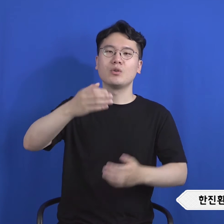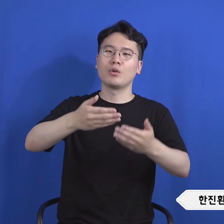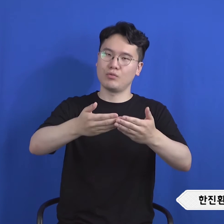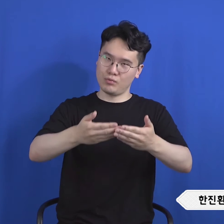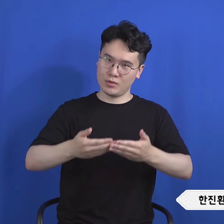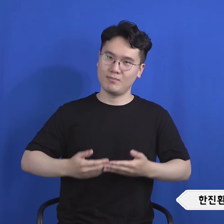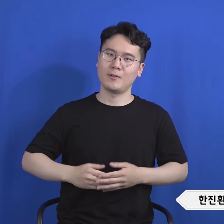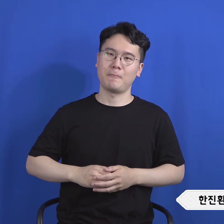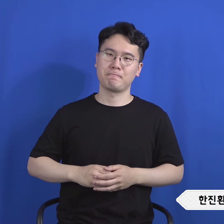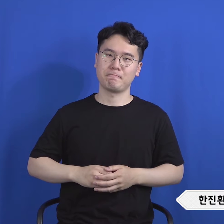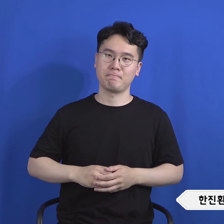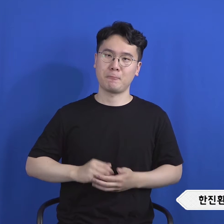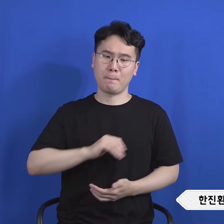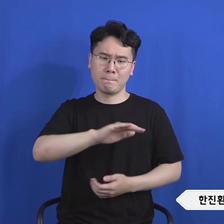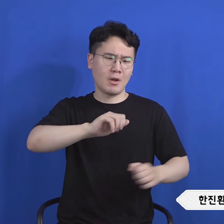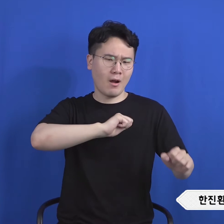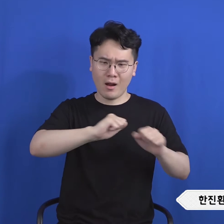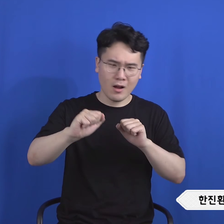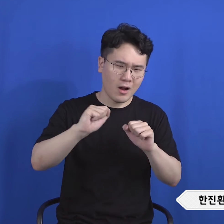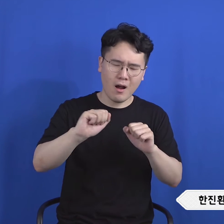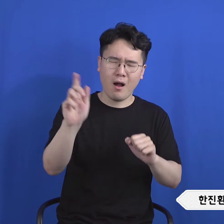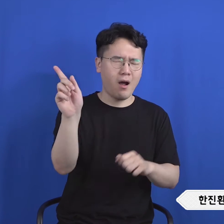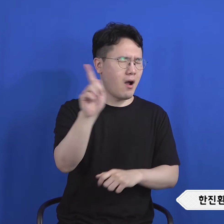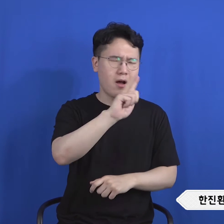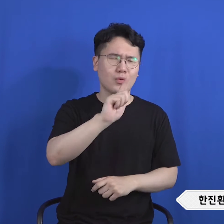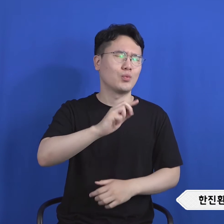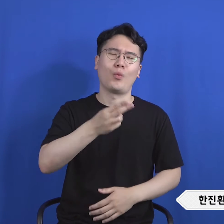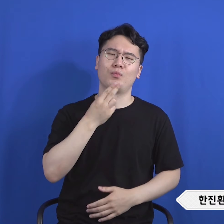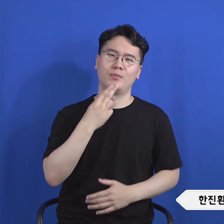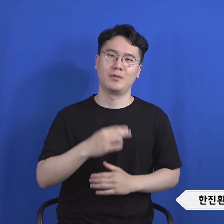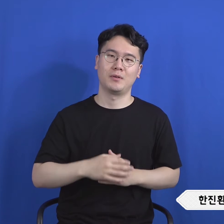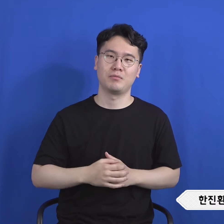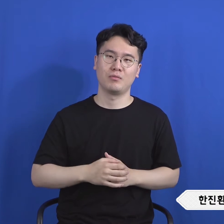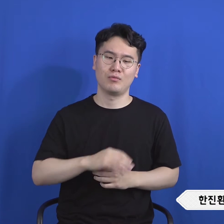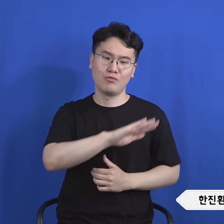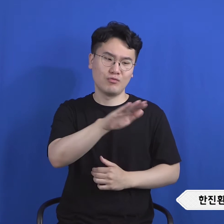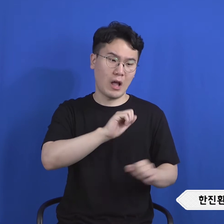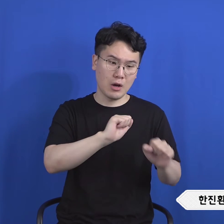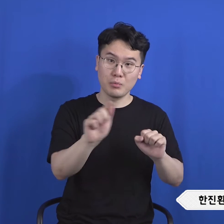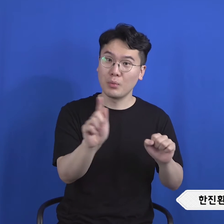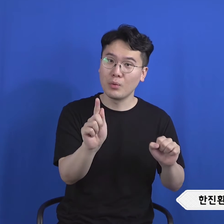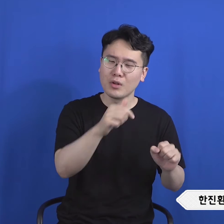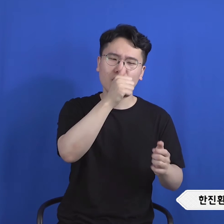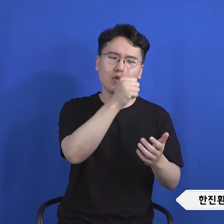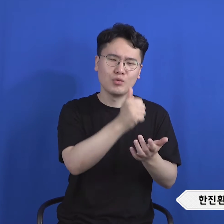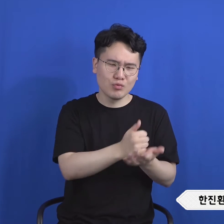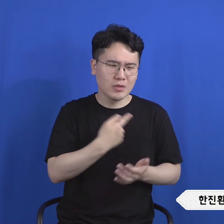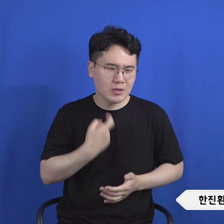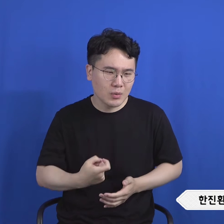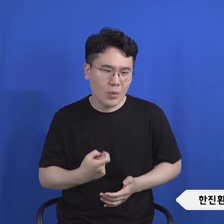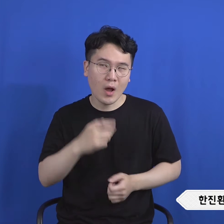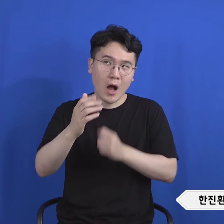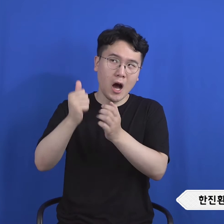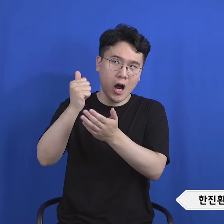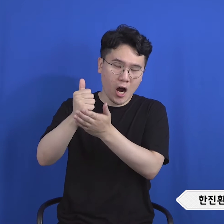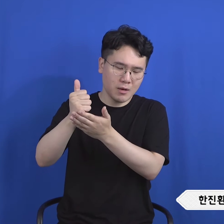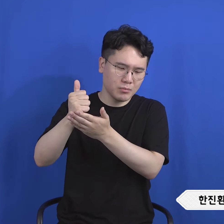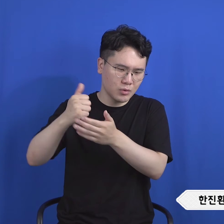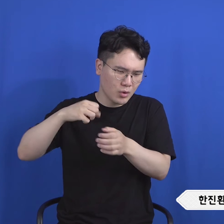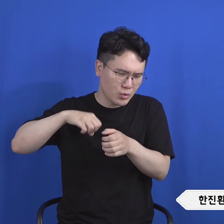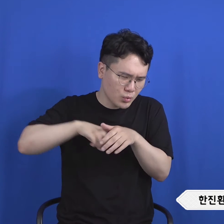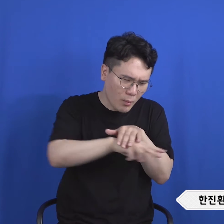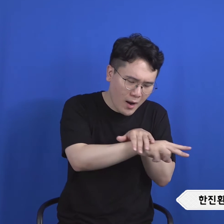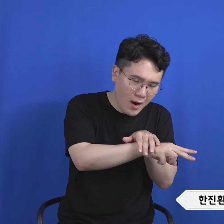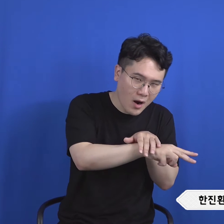한 것이라고는 아무것도 없습니다. 우리가 한 것이라고는 죄짓고 하나님으로부터 도망친 것밖에 없습니다. 불순종한